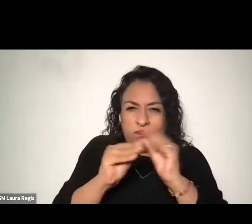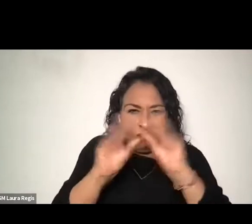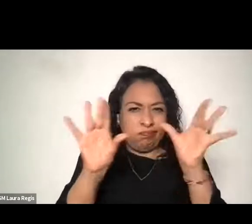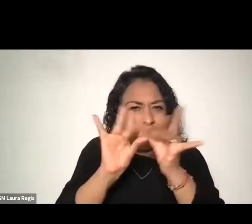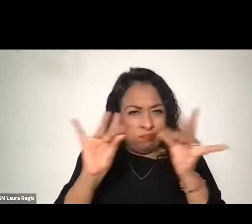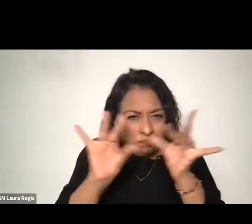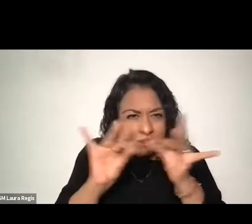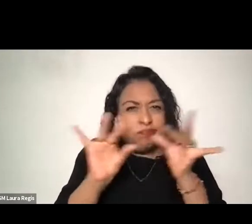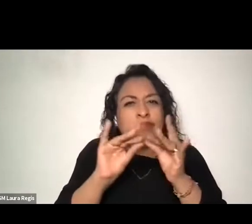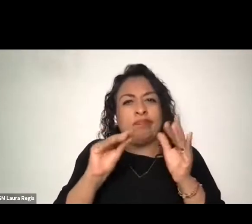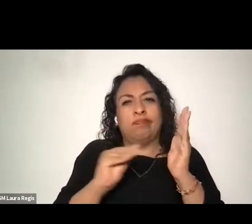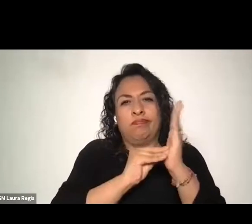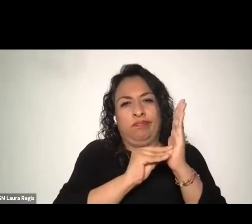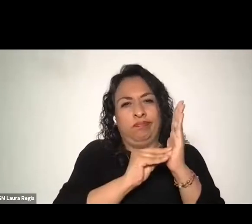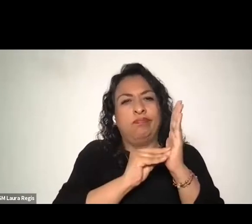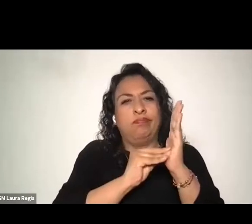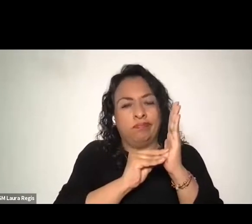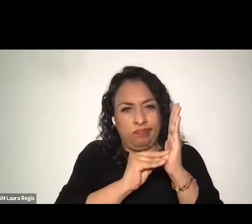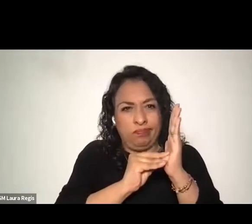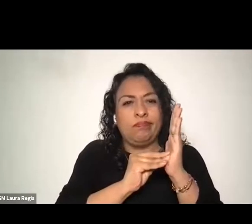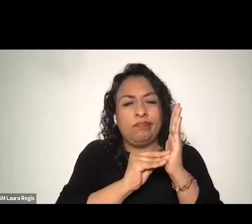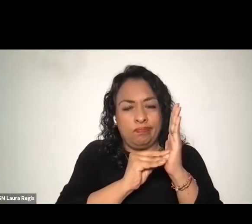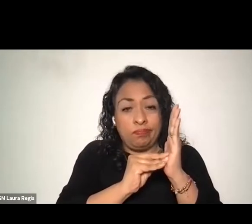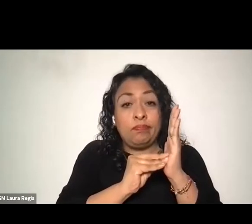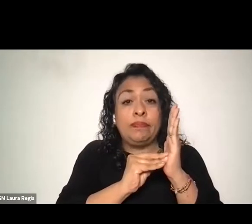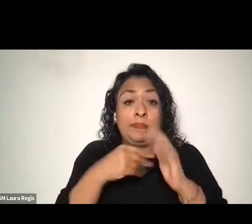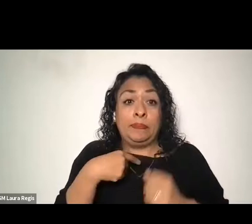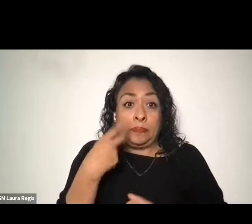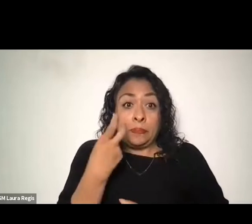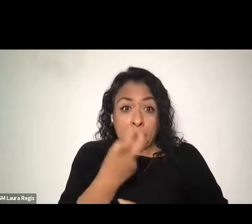explícito con claridad. Y